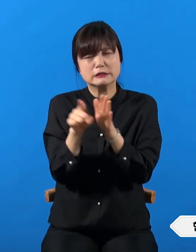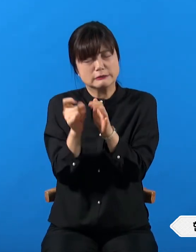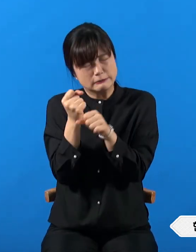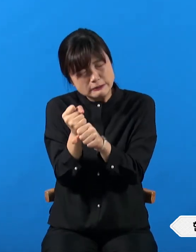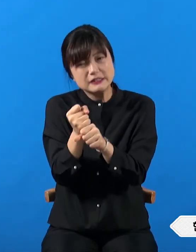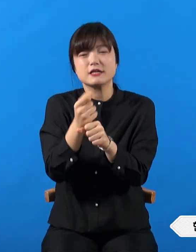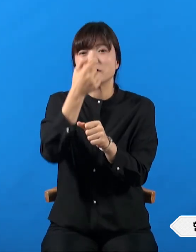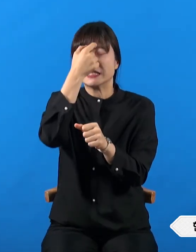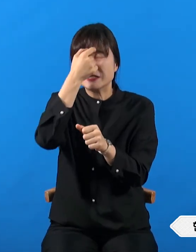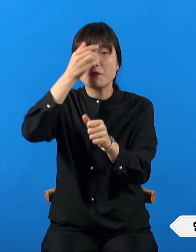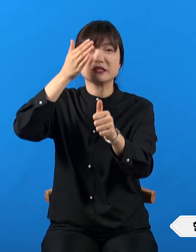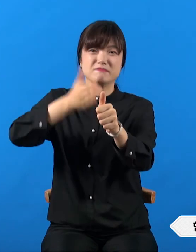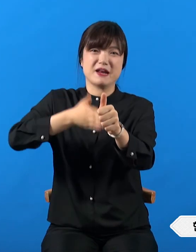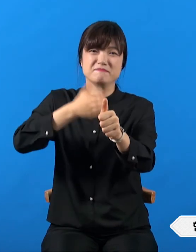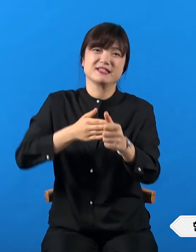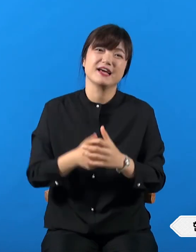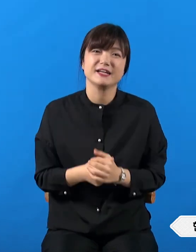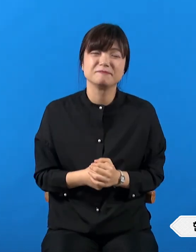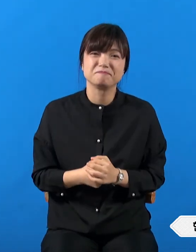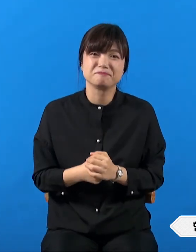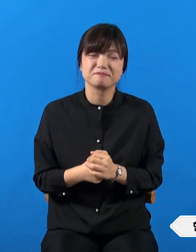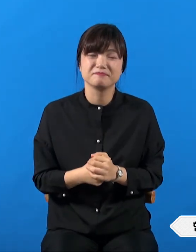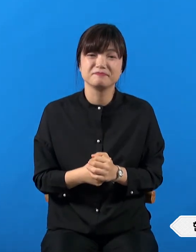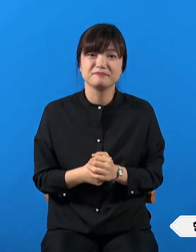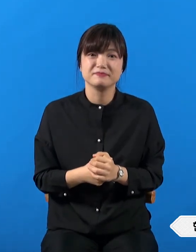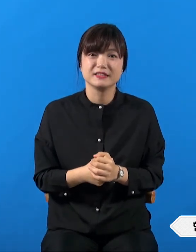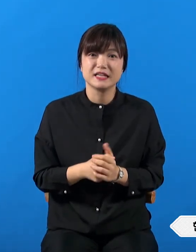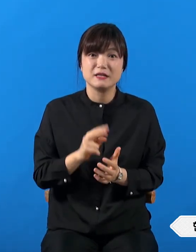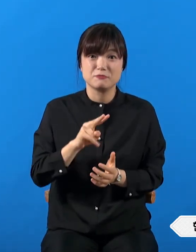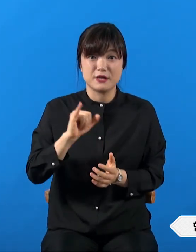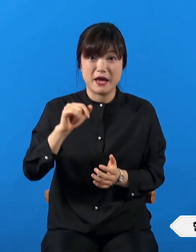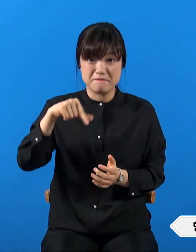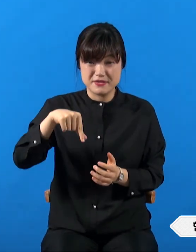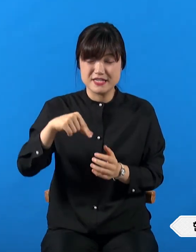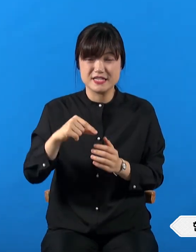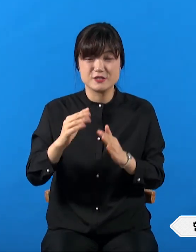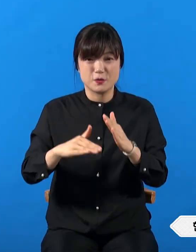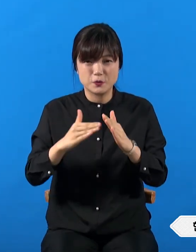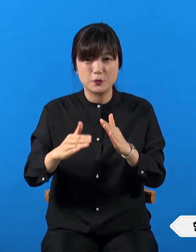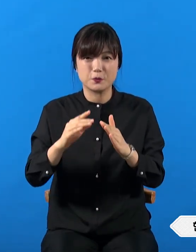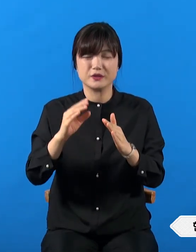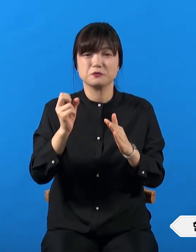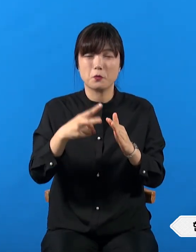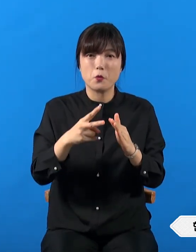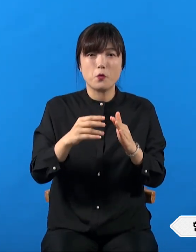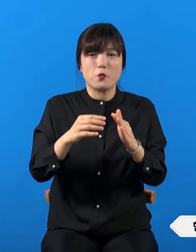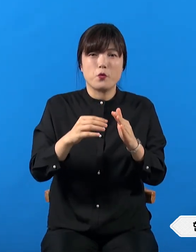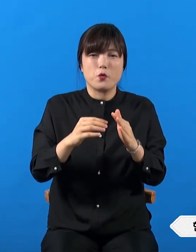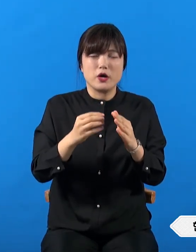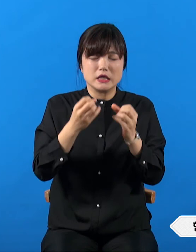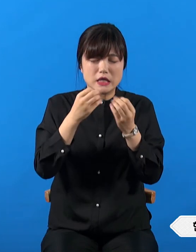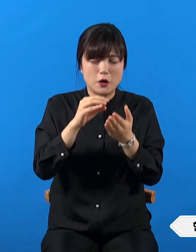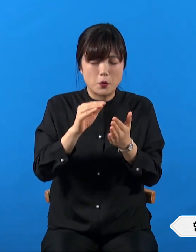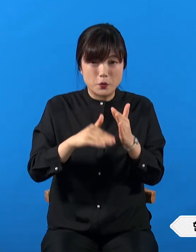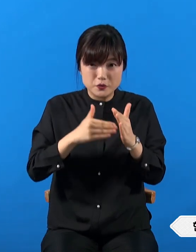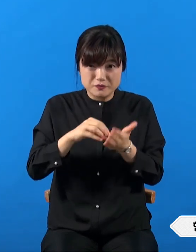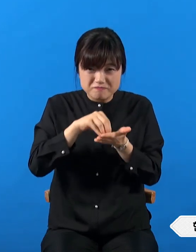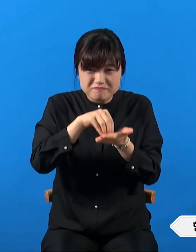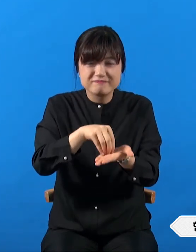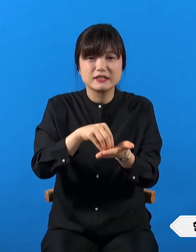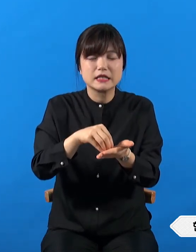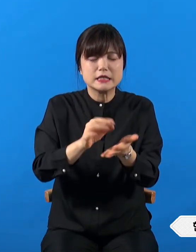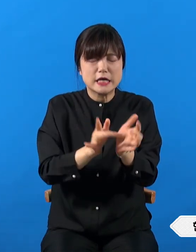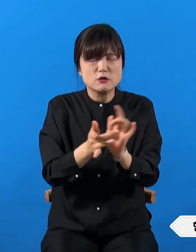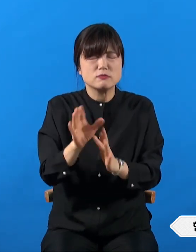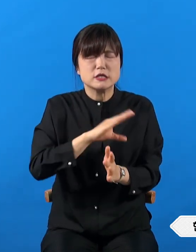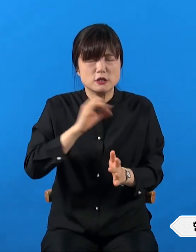의지해서 기도하실 수 있기를 바랍니다. VIP 여러분도 기도 마칠 때에 예수님의 이름으로 기도드립니다,